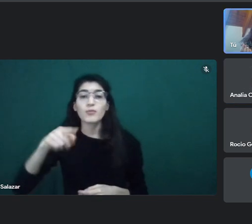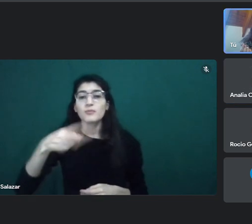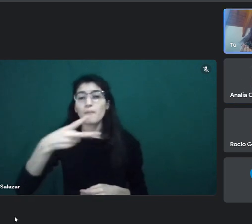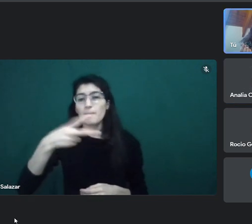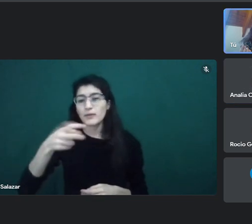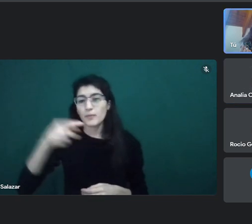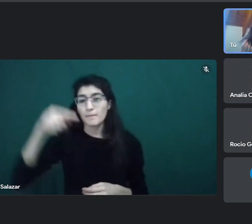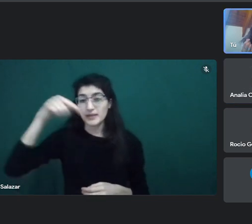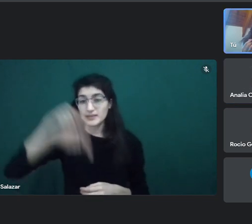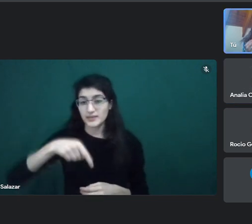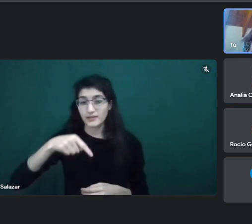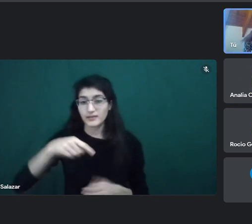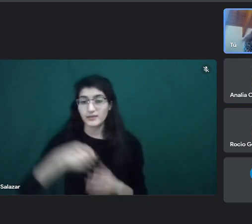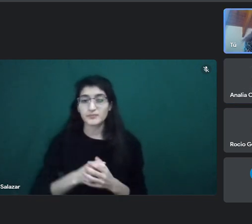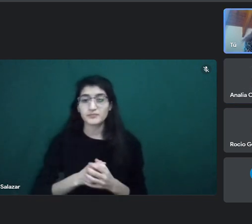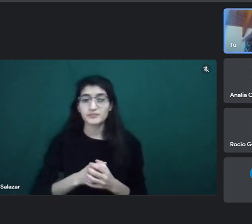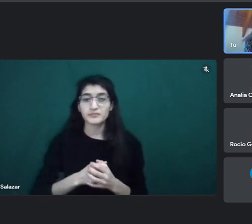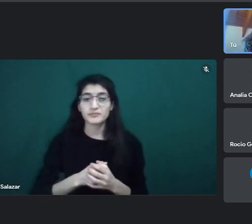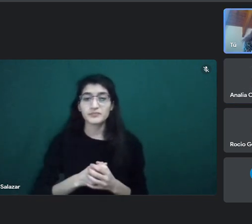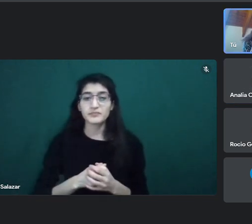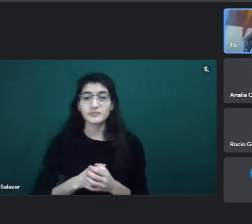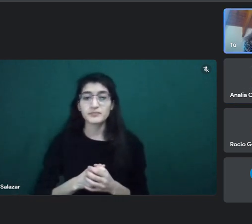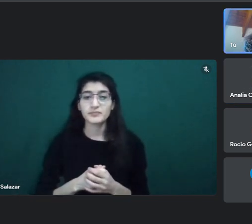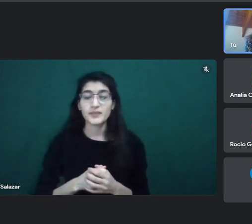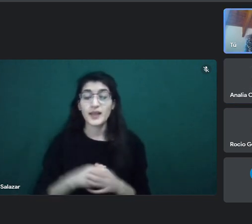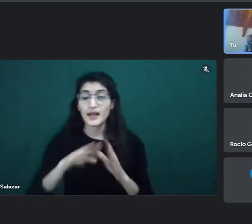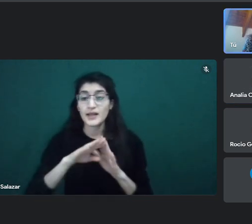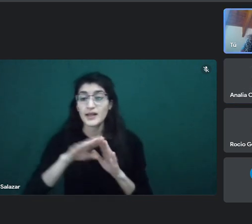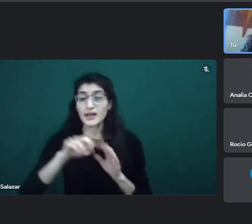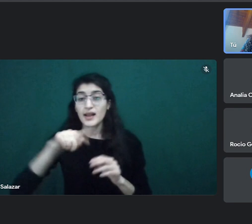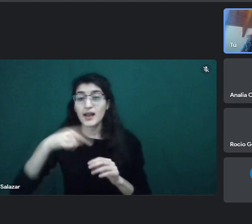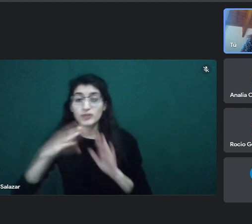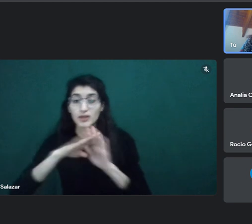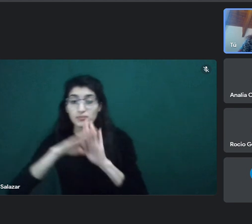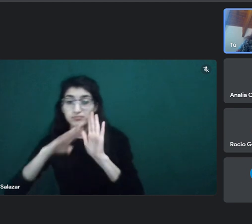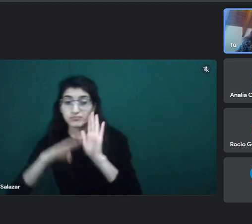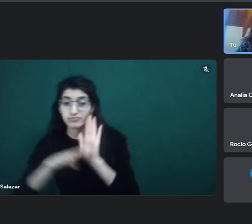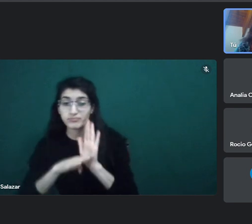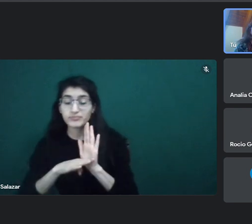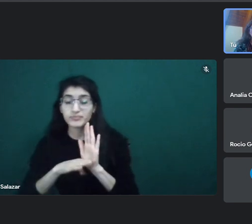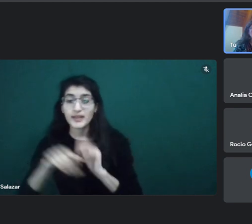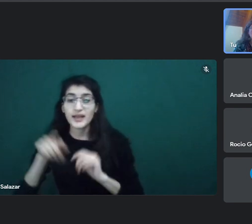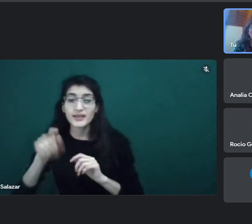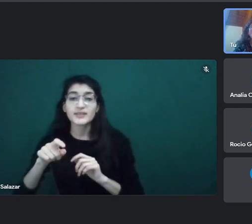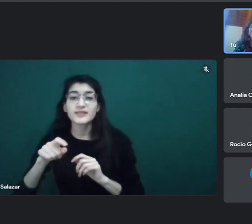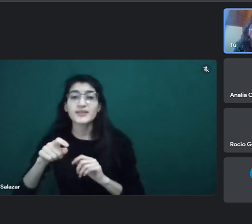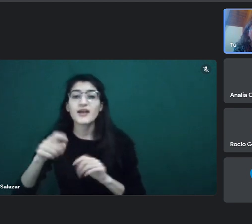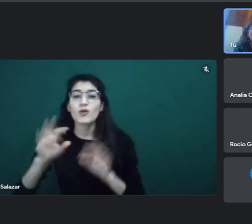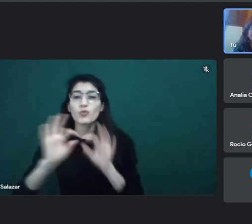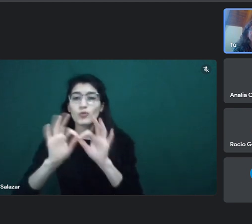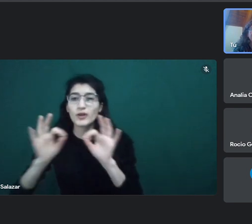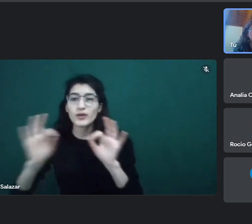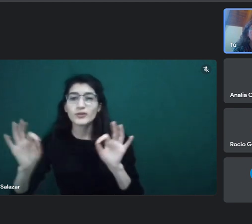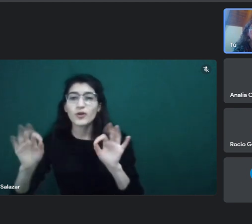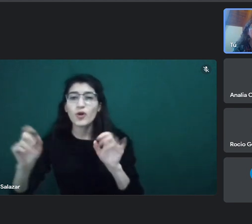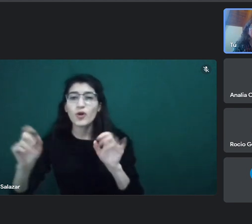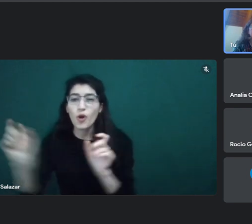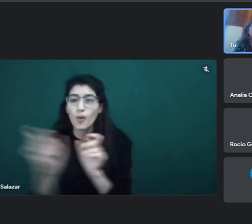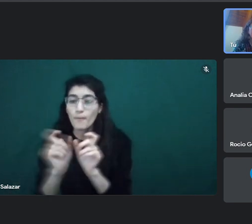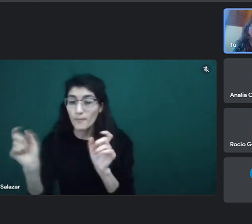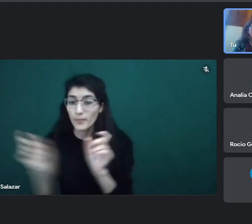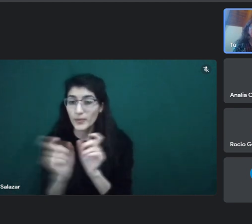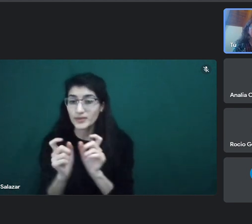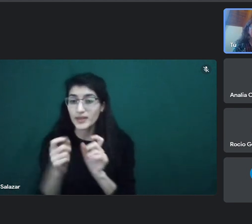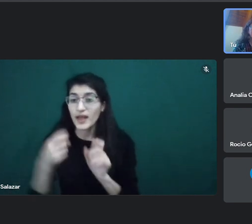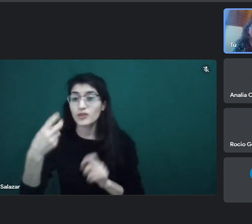frase verbal, are hindered, en que es compuesta, tiene dos verbos. ¿Cuál va a ser el verbo principal?